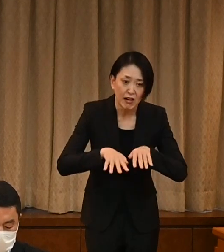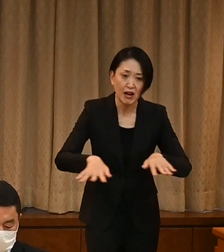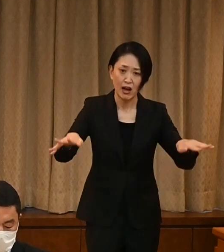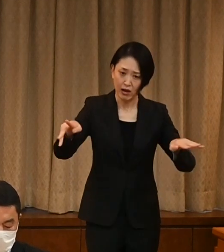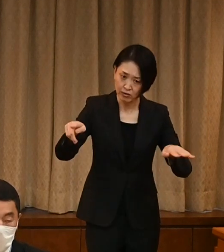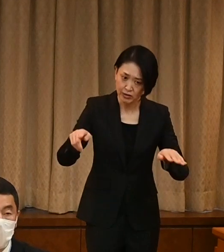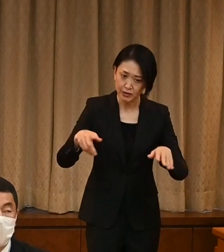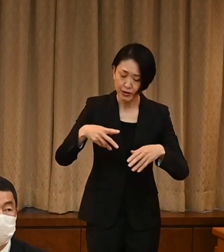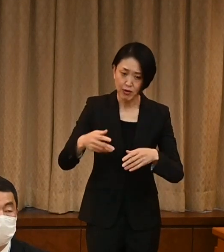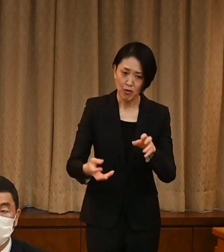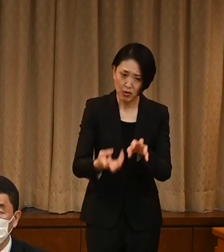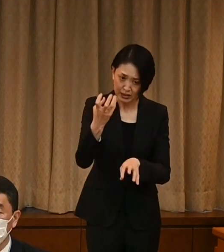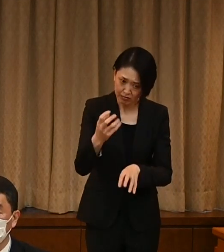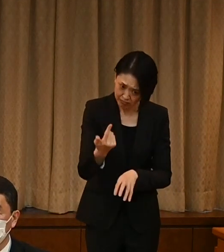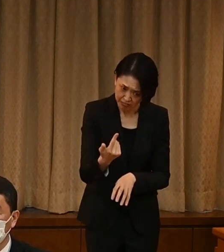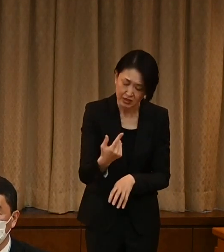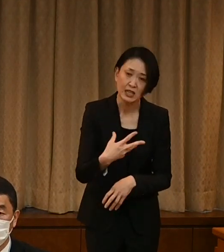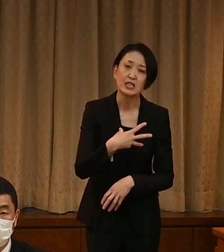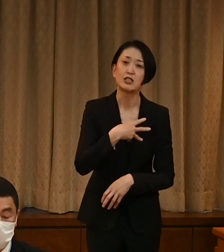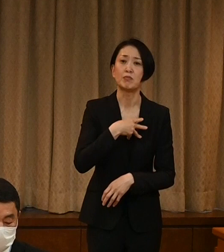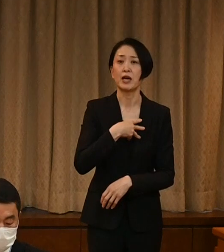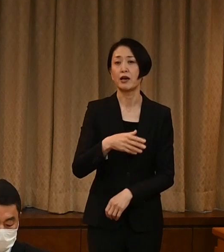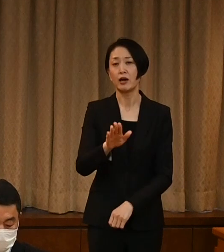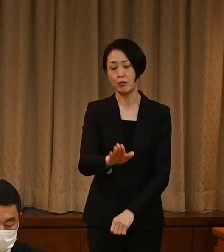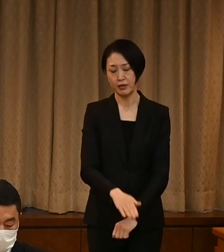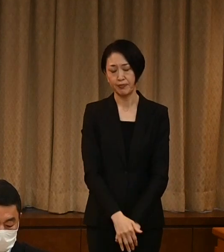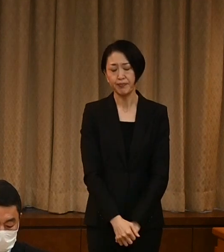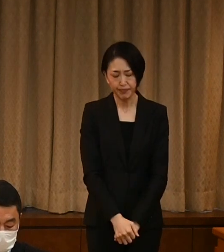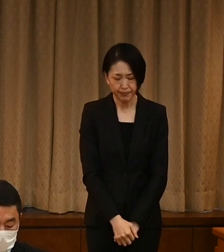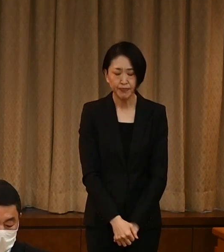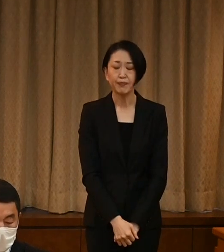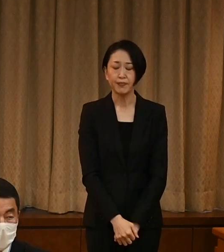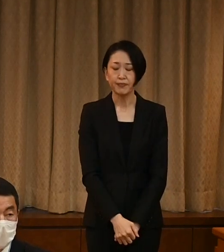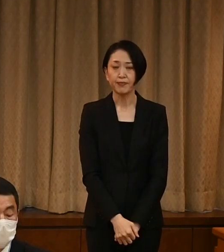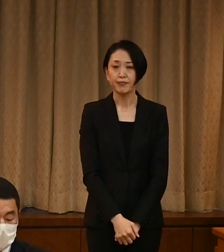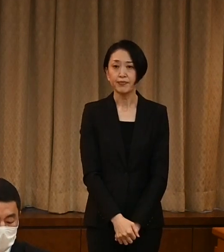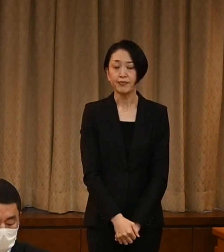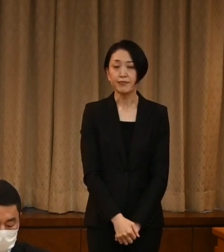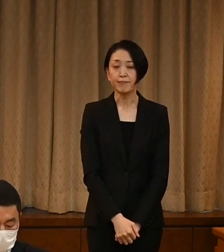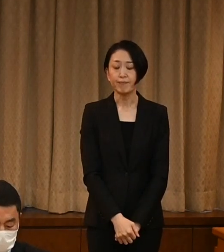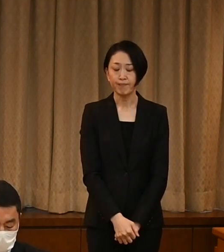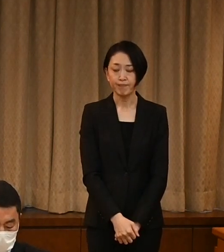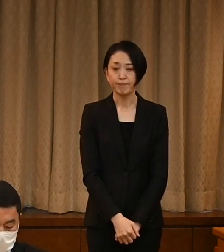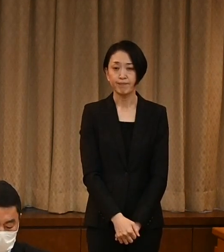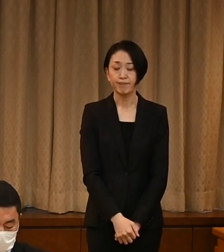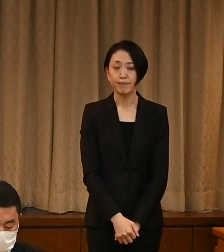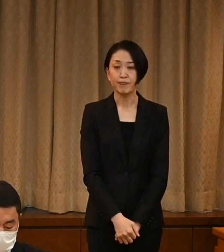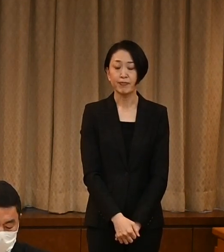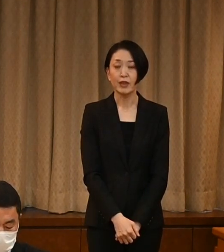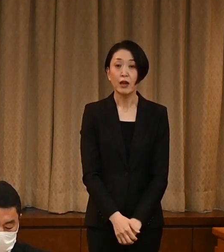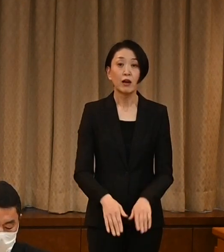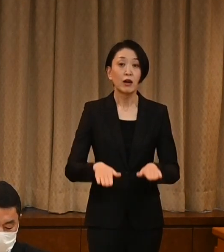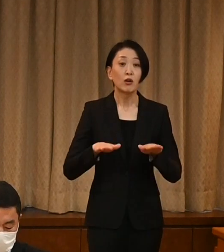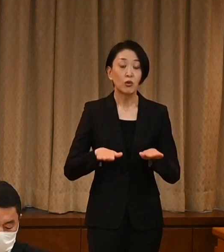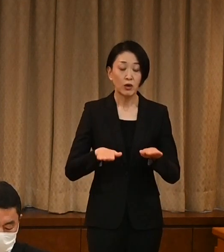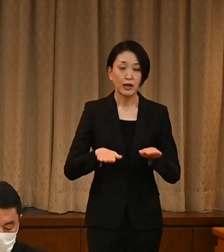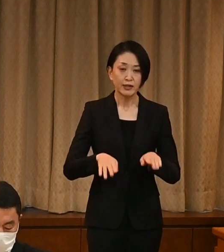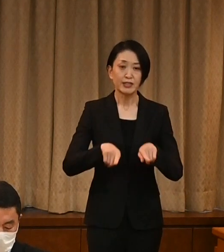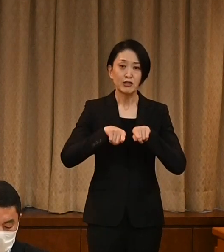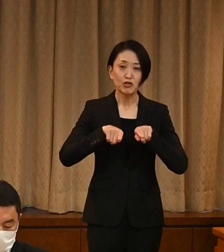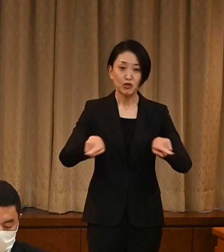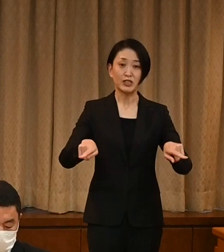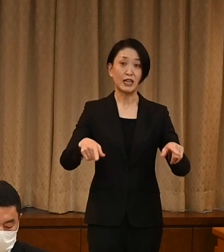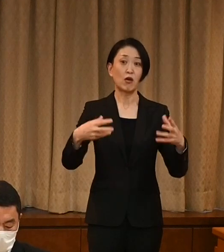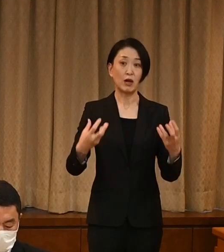いつ発生してもおかしくない状況だと考えております。このため県では今回の重点措置解除に伴